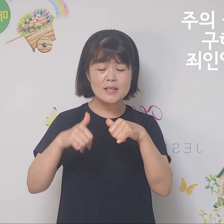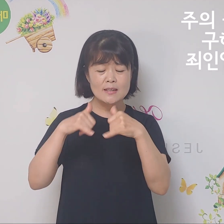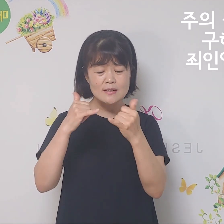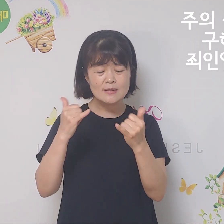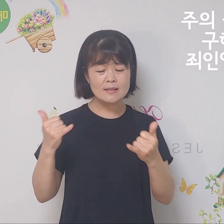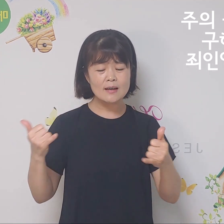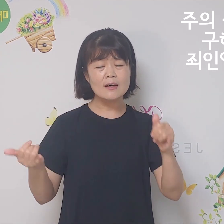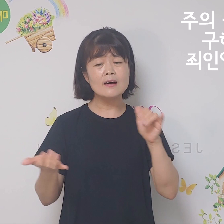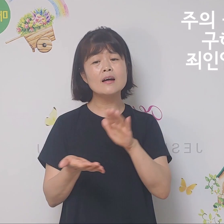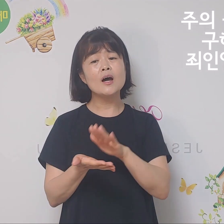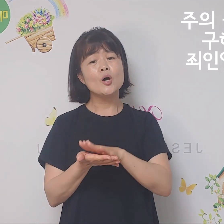죄인입니다.